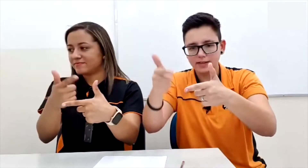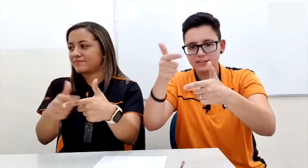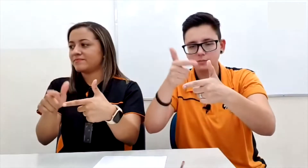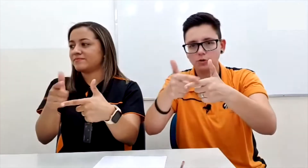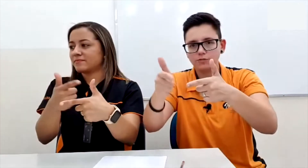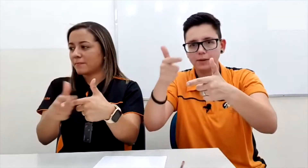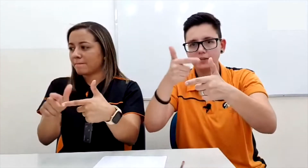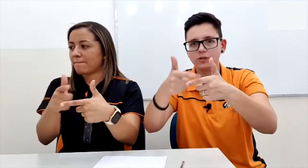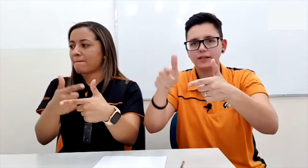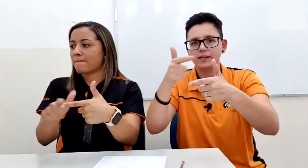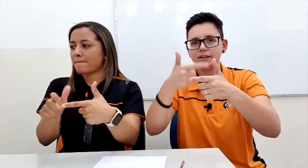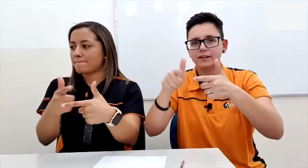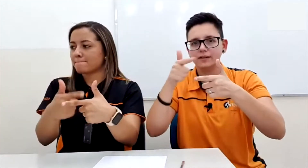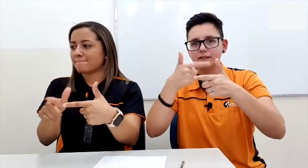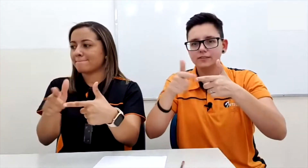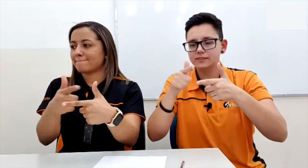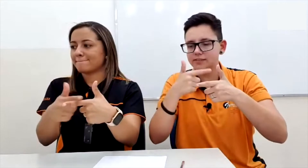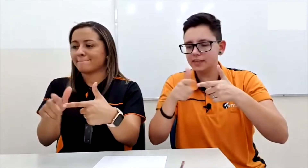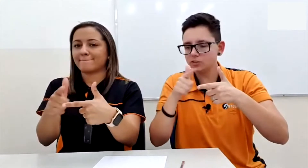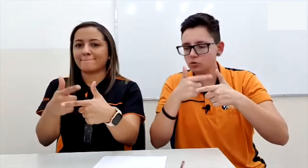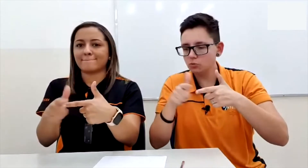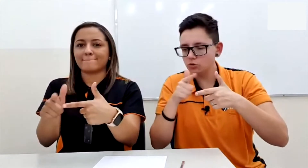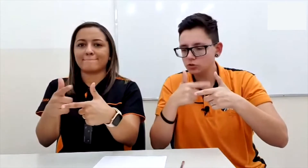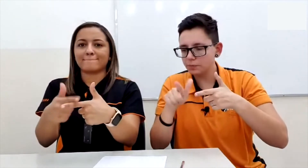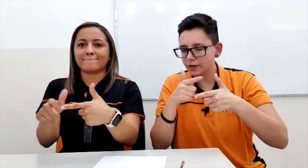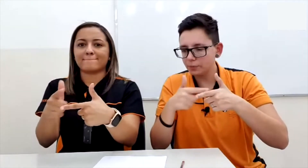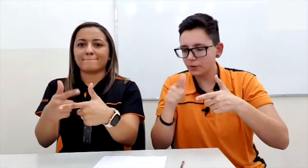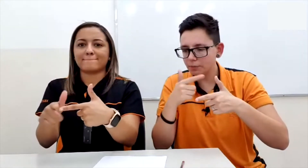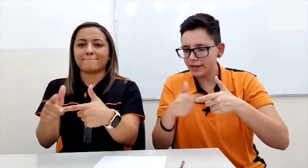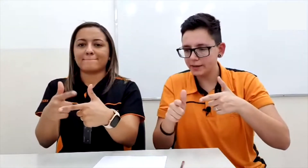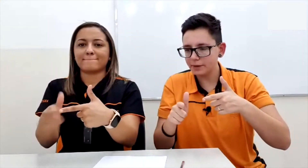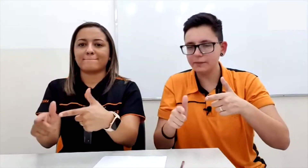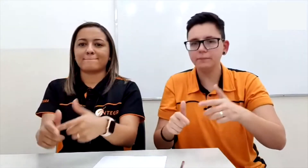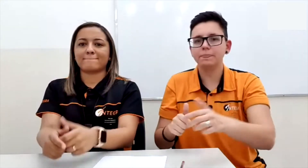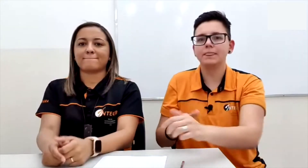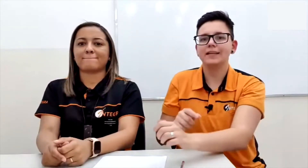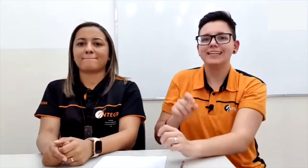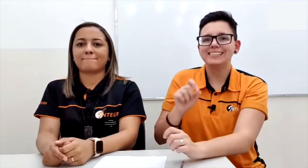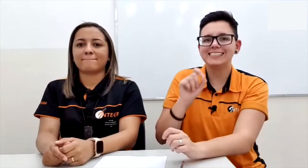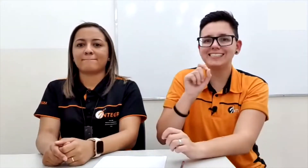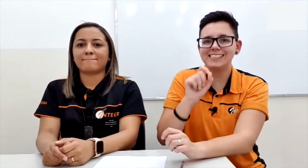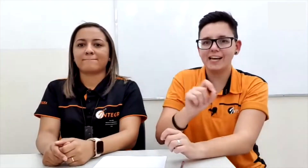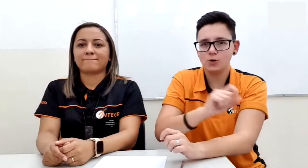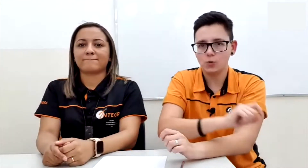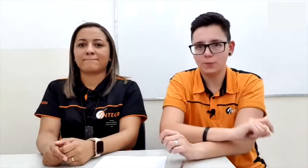esse movimento aqui. Sinto muito pelo problema seu.